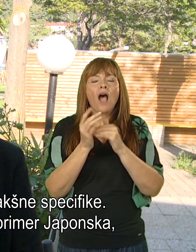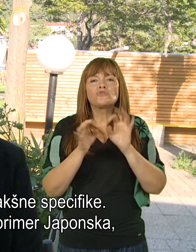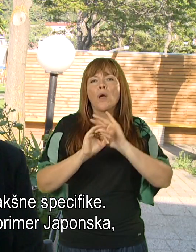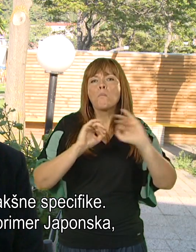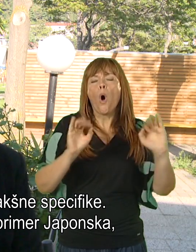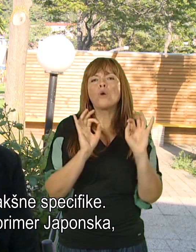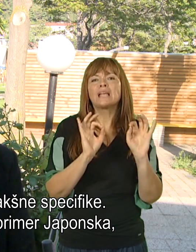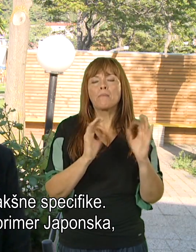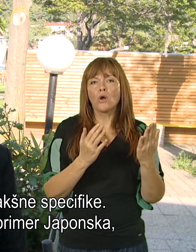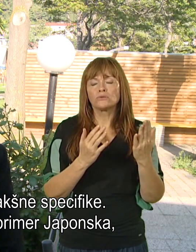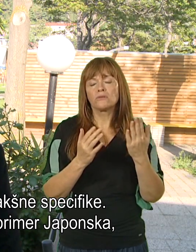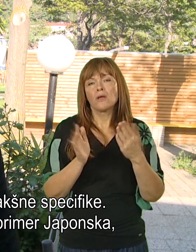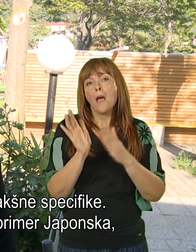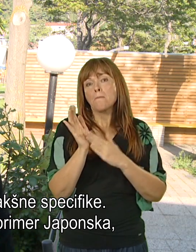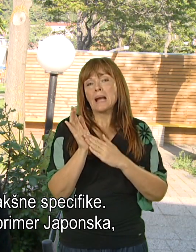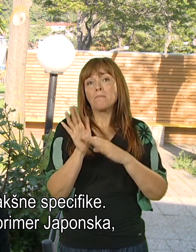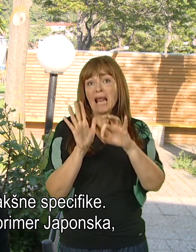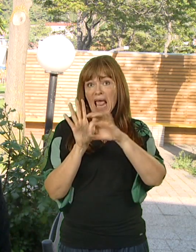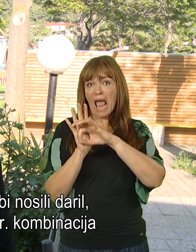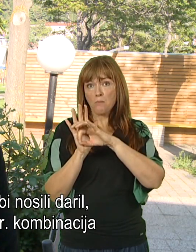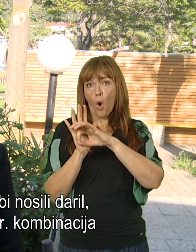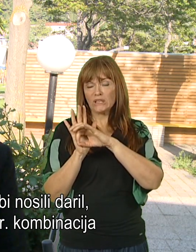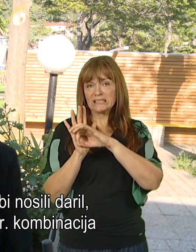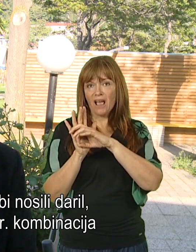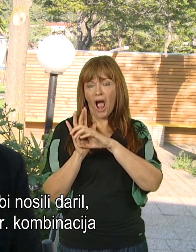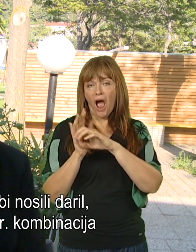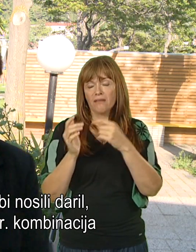recimo tak primer Japonska se mi zdi,